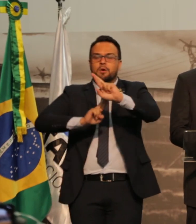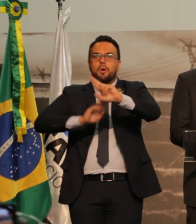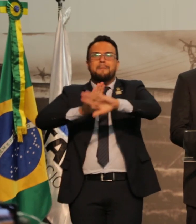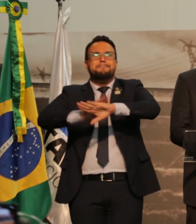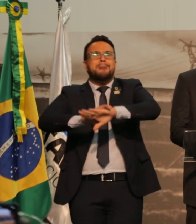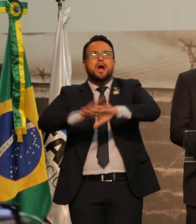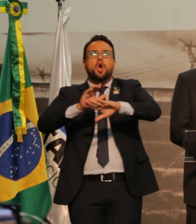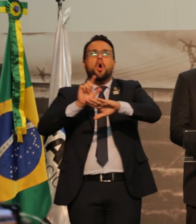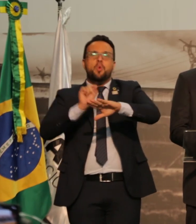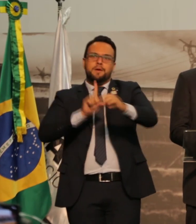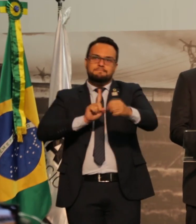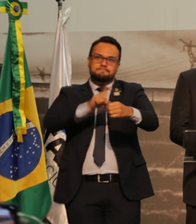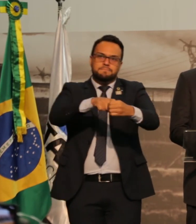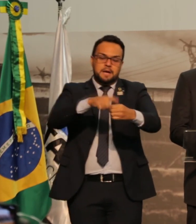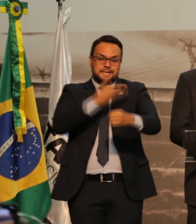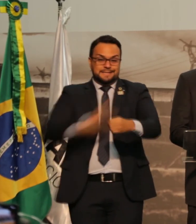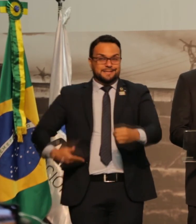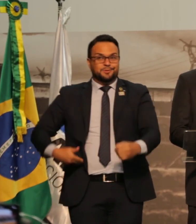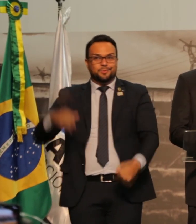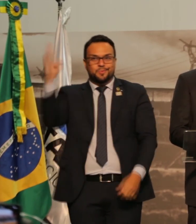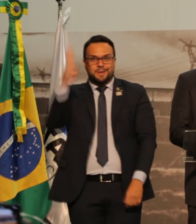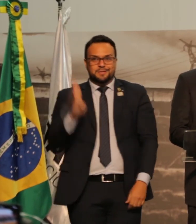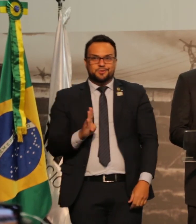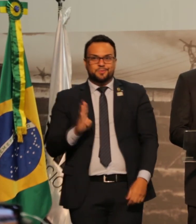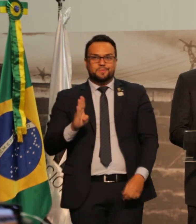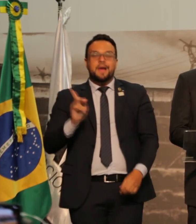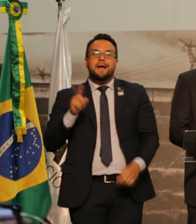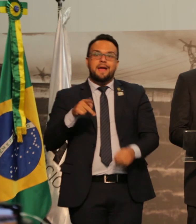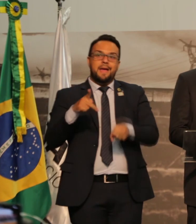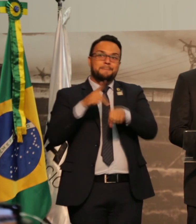energia, o petróleo.